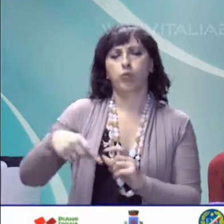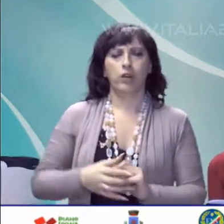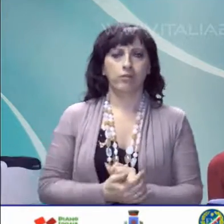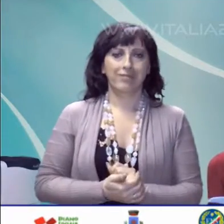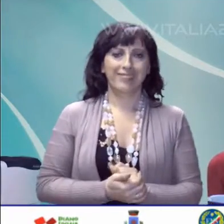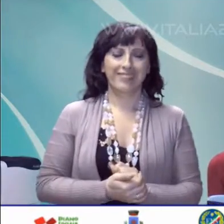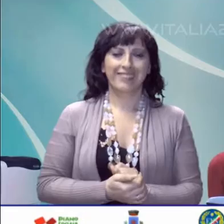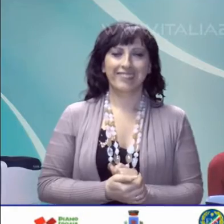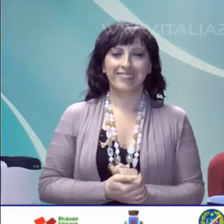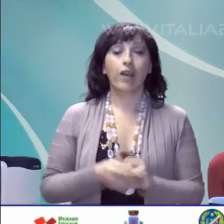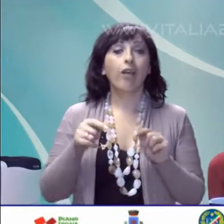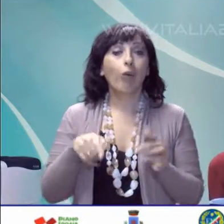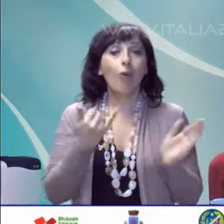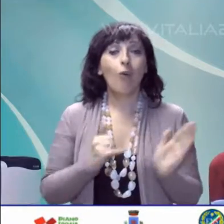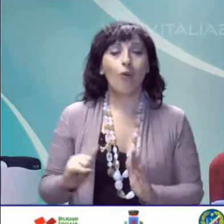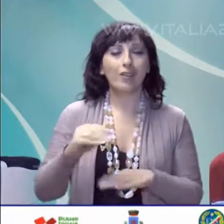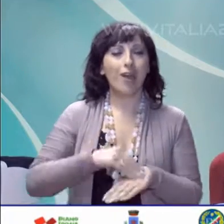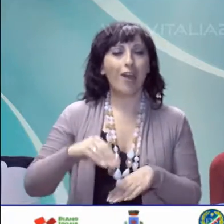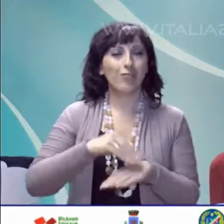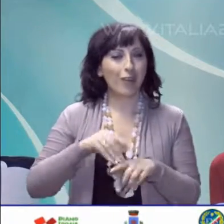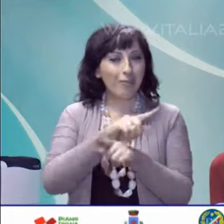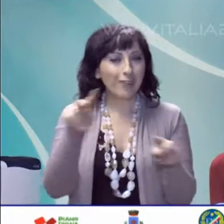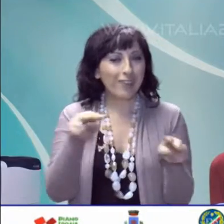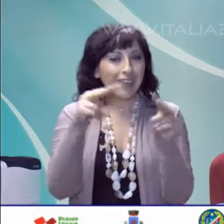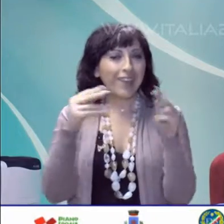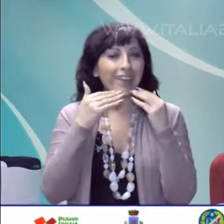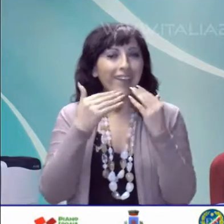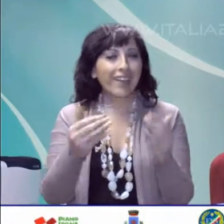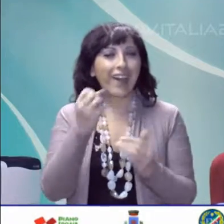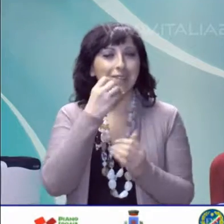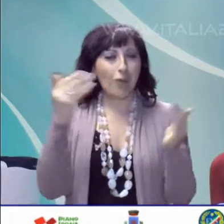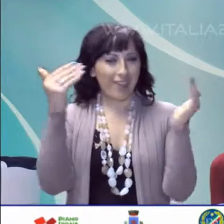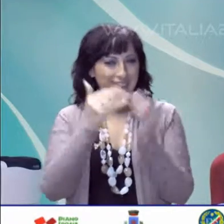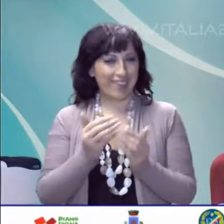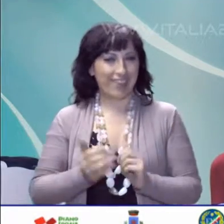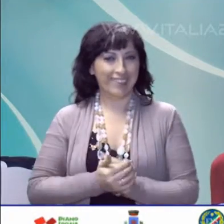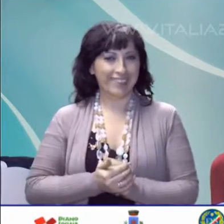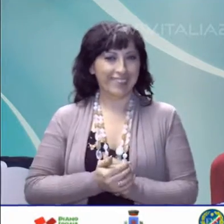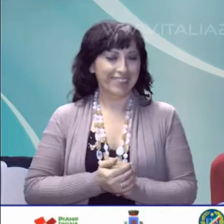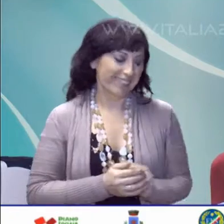Era questo l'ultimo aggiornamento, vi ringraziamo per averci seguito, buona serata.